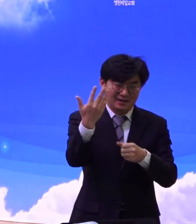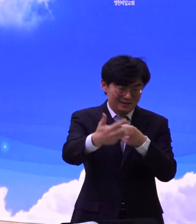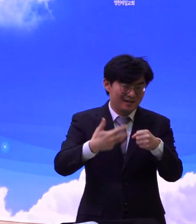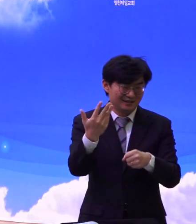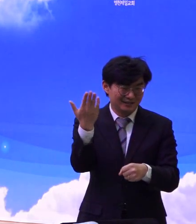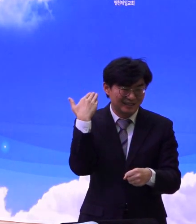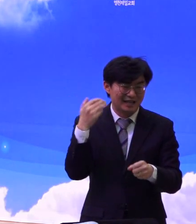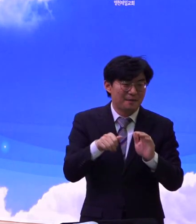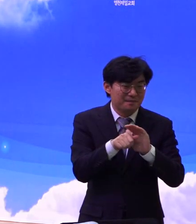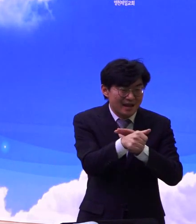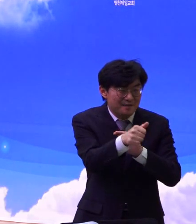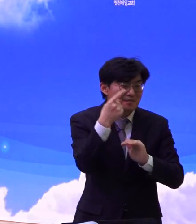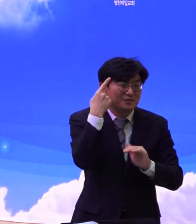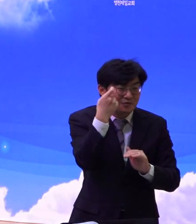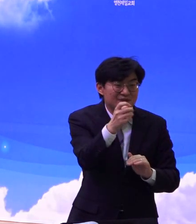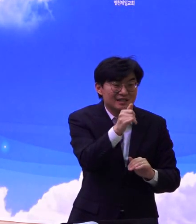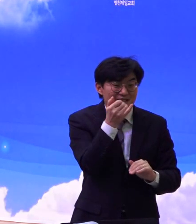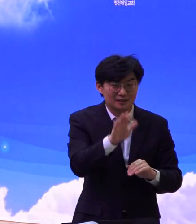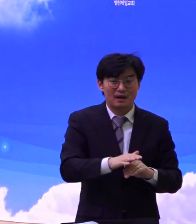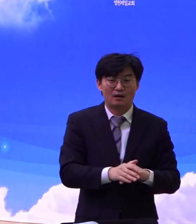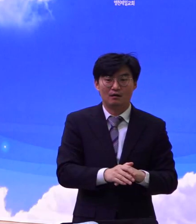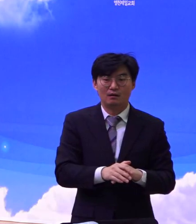있었고 하나님의 말씀을 지켰다.